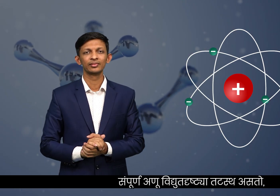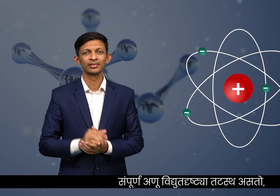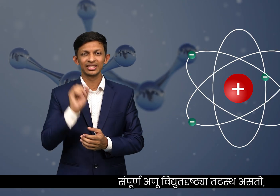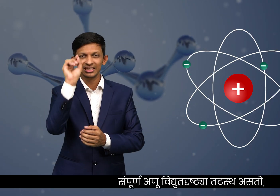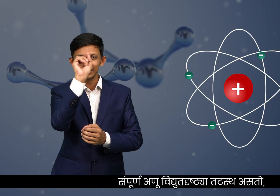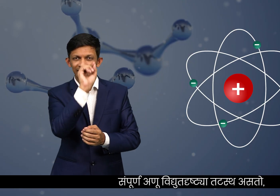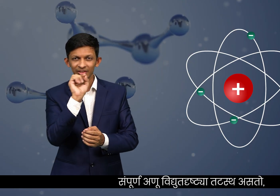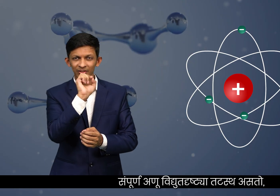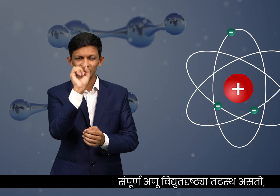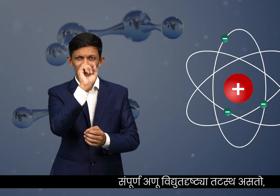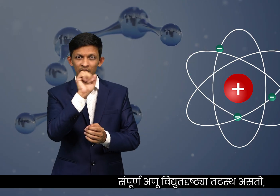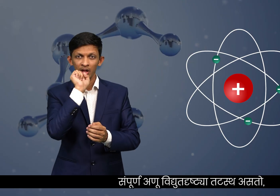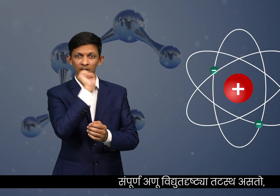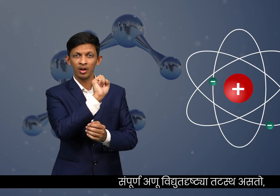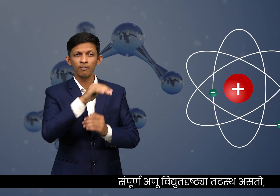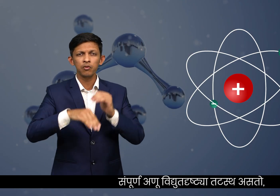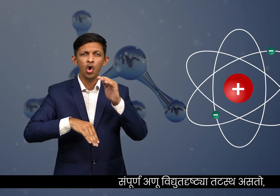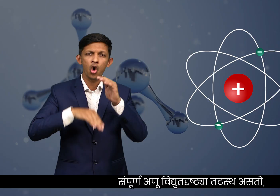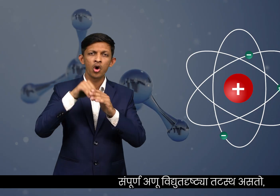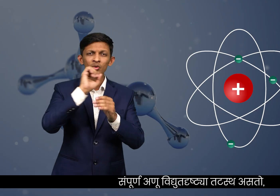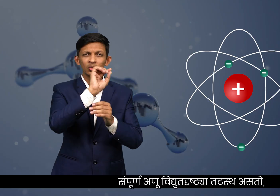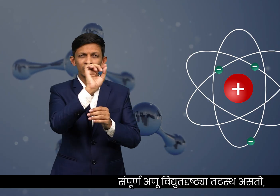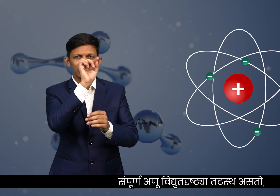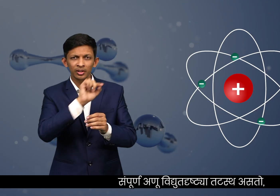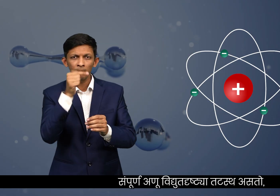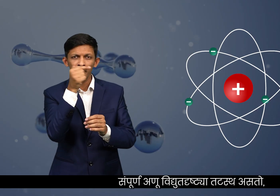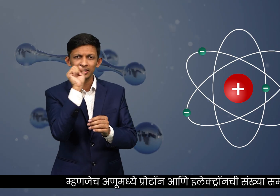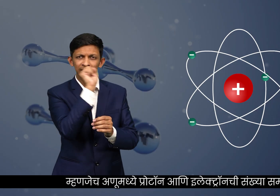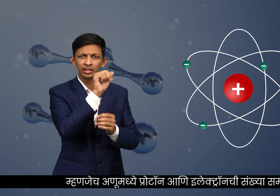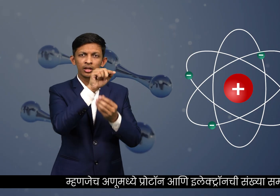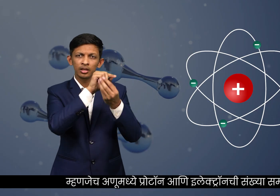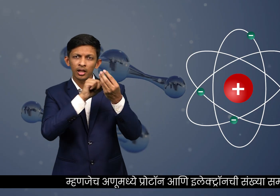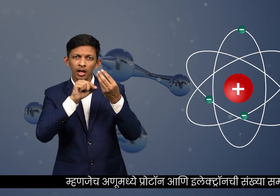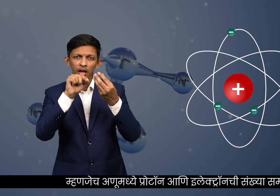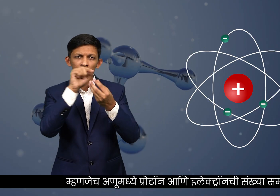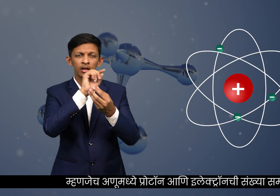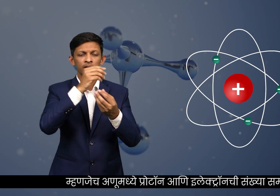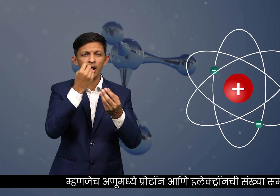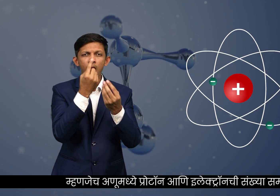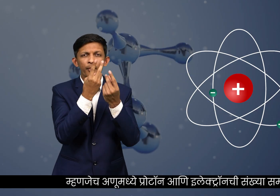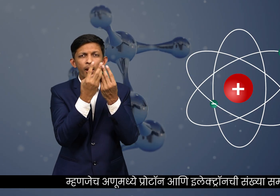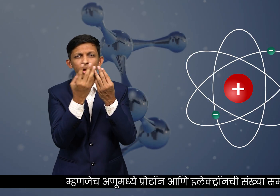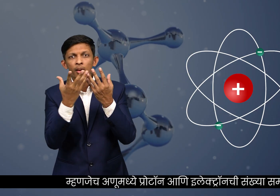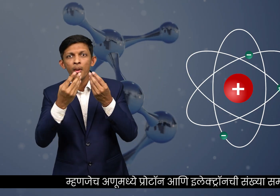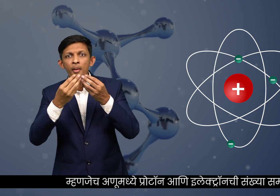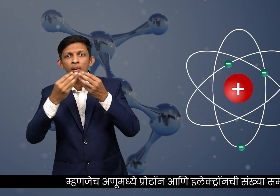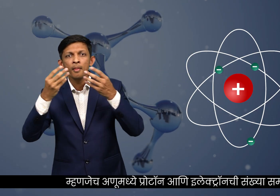संपूर्ण आणि विद्युष्ट तटस्थ असतो, म्हणजे अणूमध्ये प्रोटॉन आणि इलेक्ट्रॉन्सची